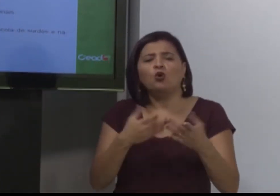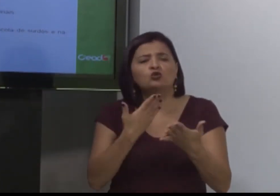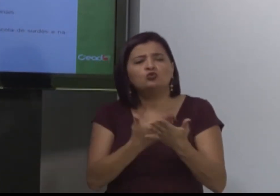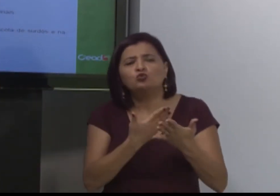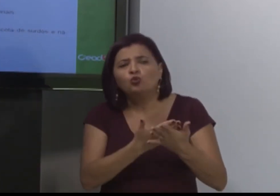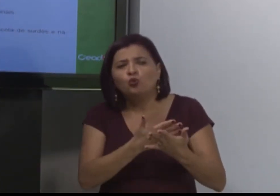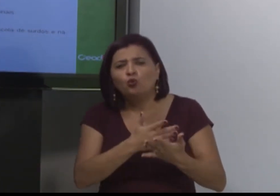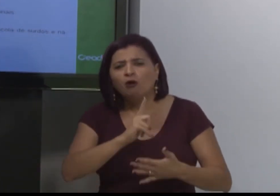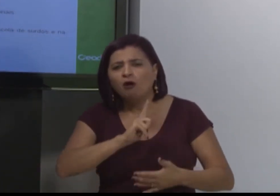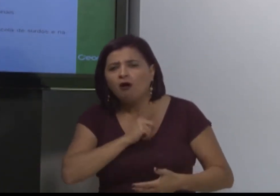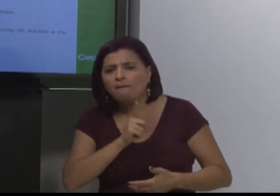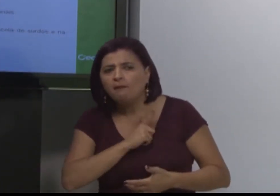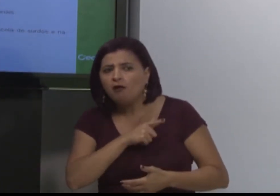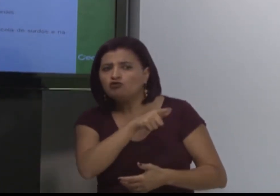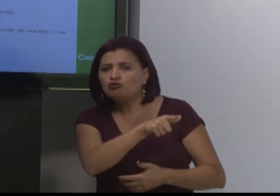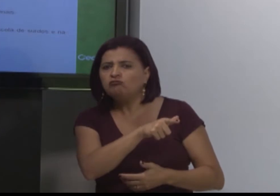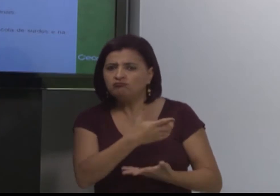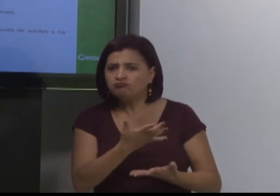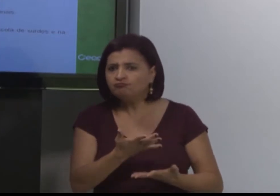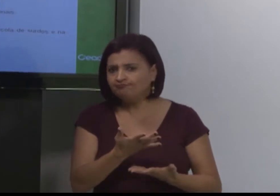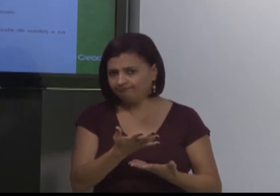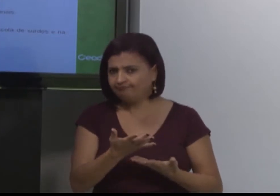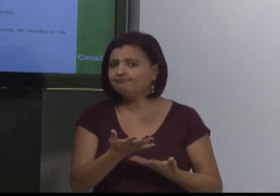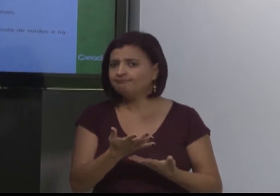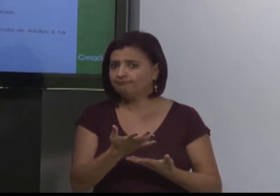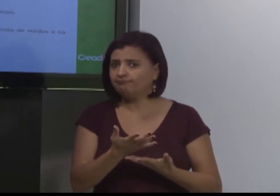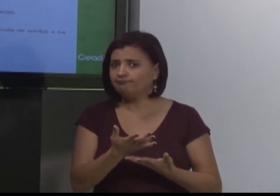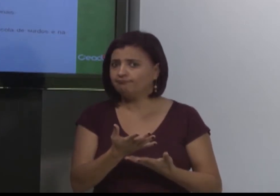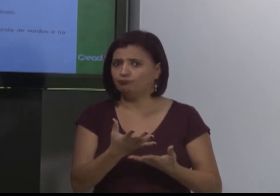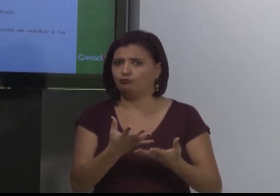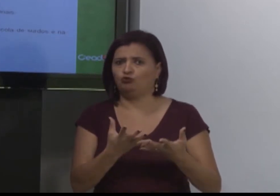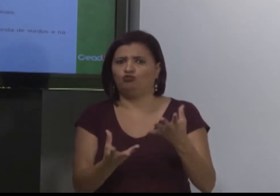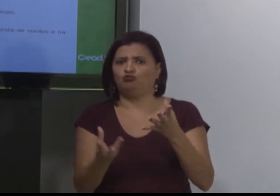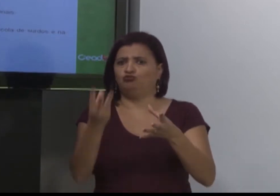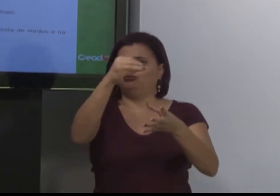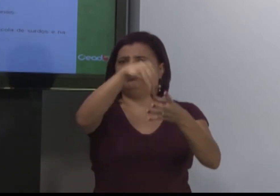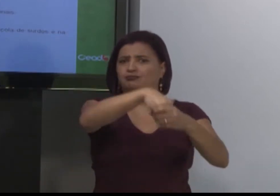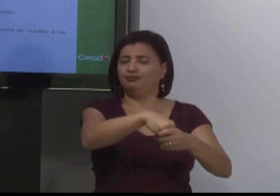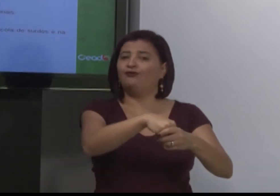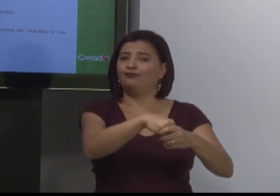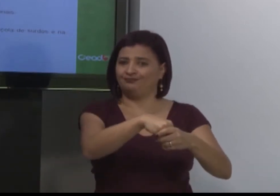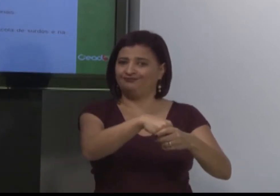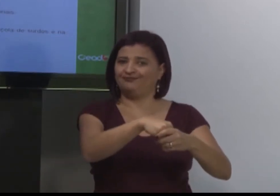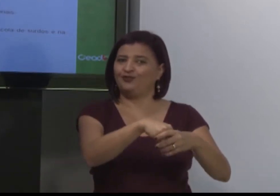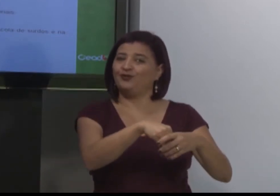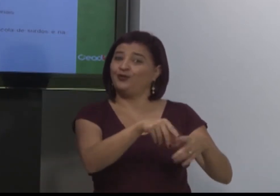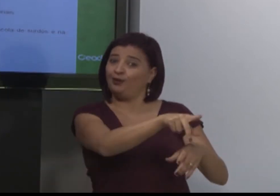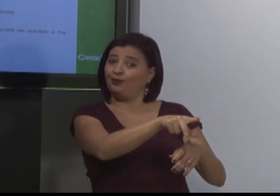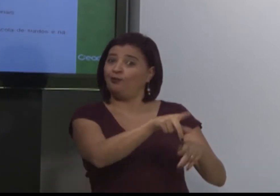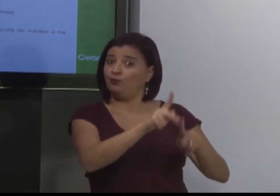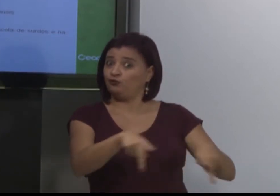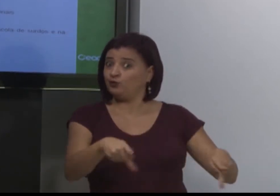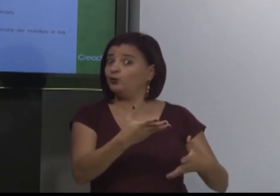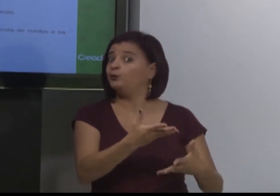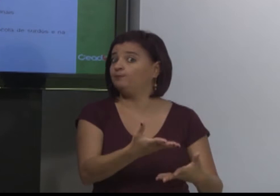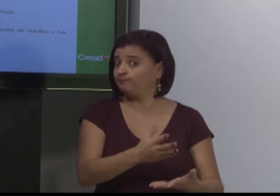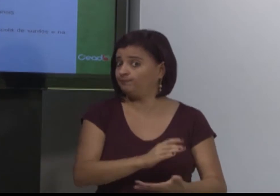Com relação ao estudo da gramática, ele existe? Ele está inserido na prática desse